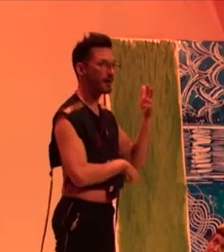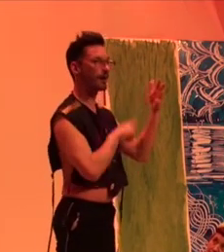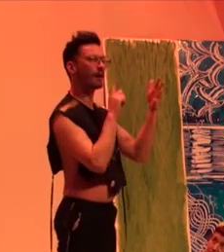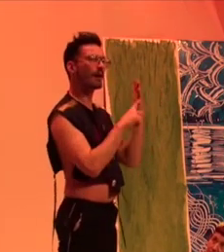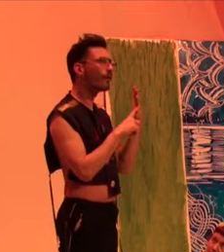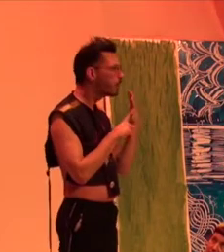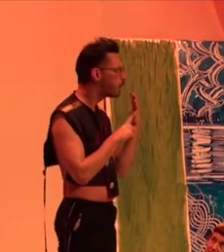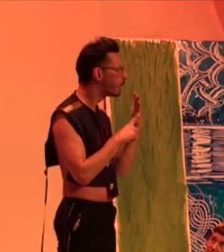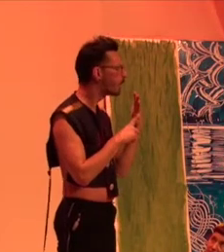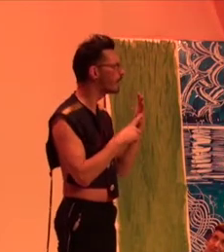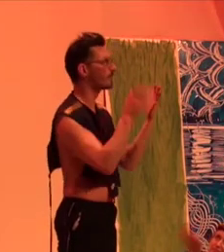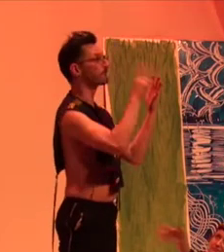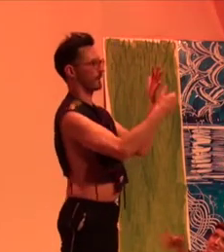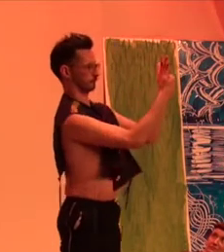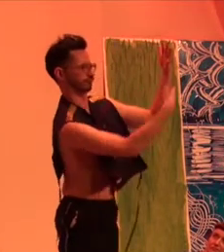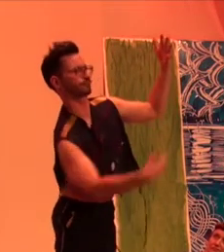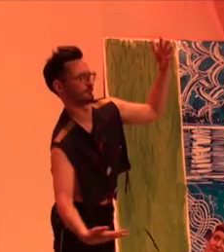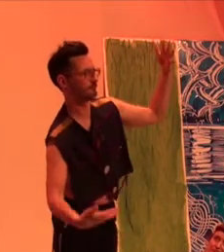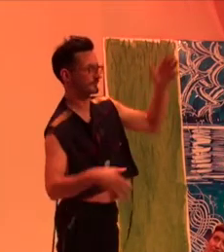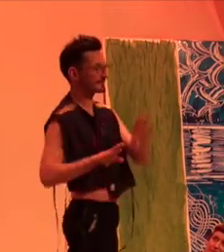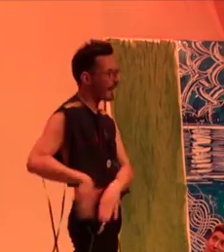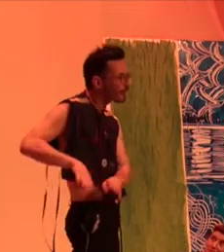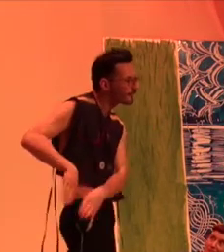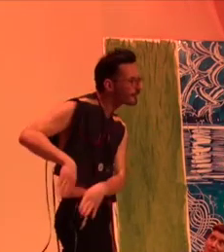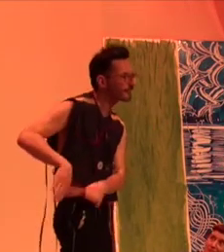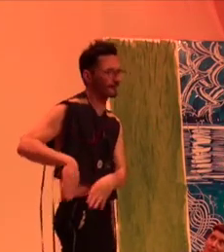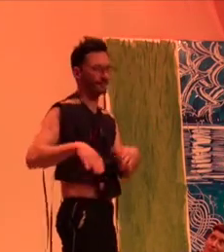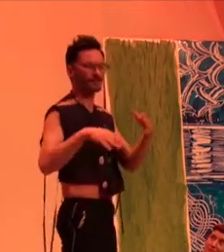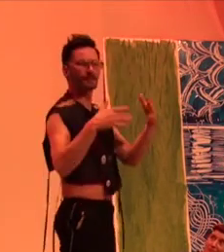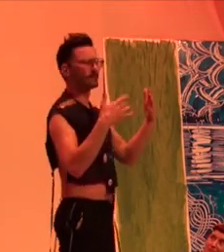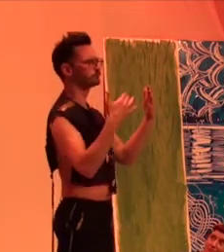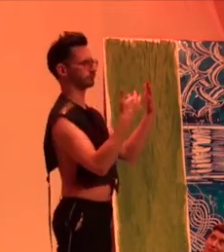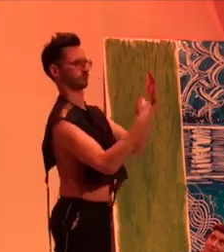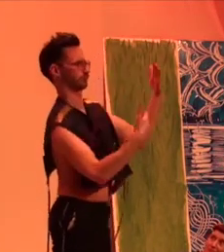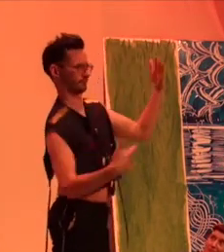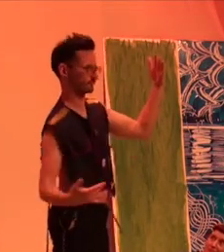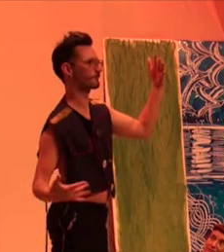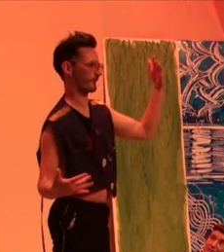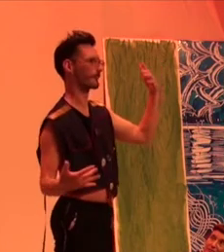canard, qu'est-ce qu'il y a d'autre encore, enfin, et tous les autres, la petite sirène, etc., etc.